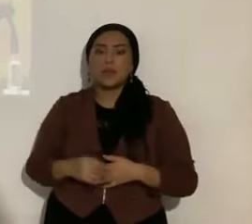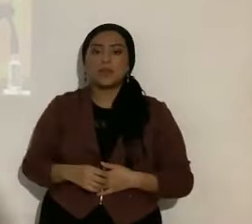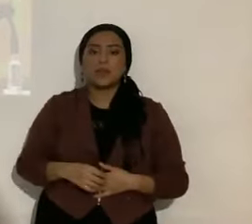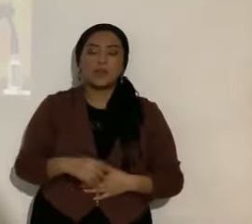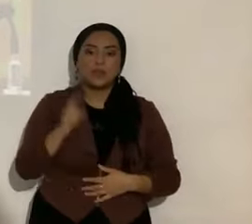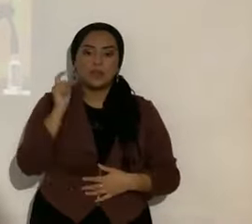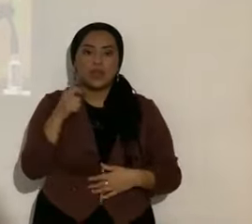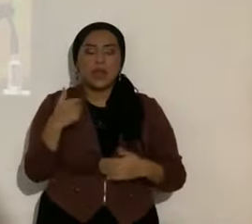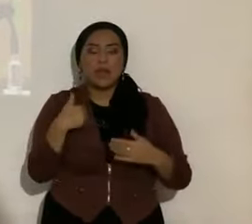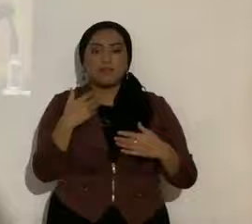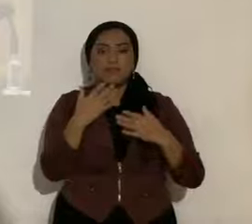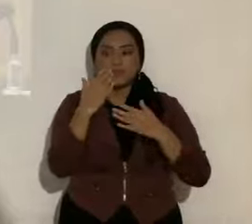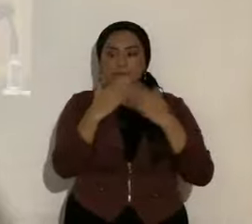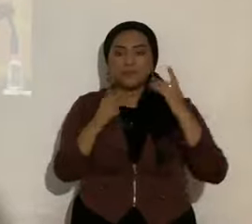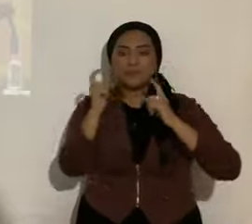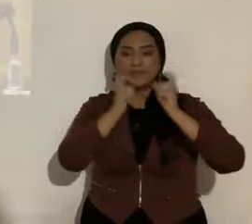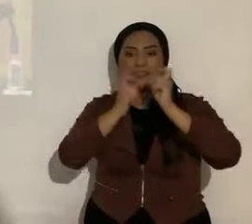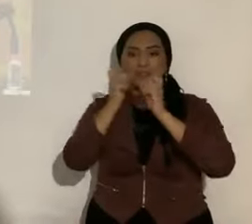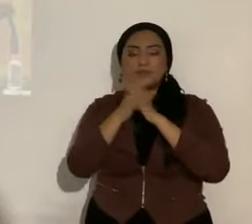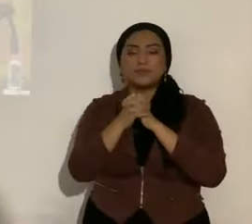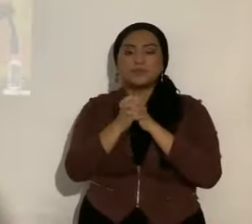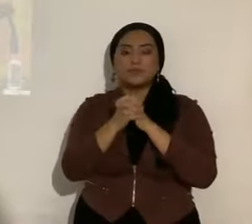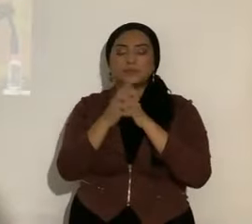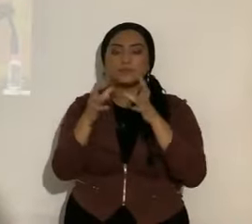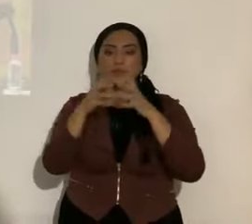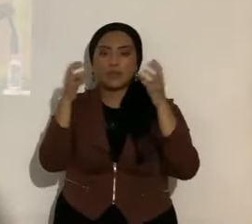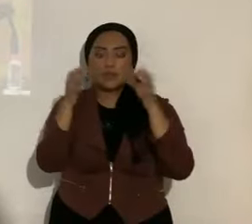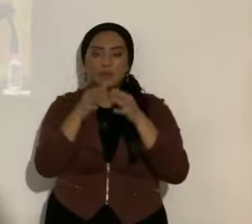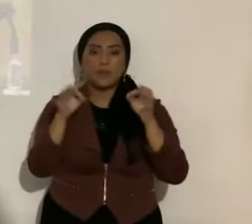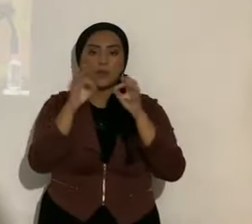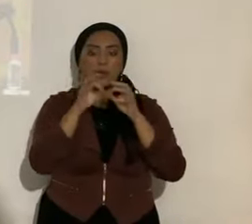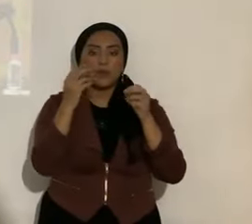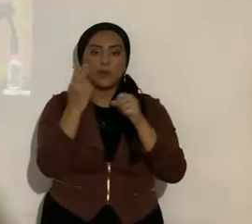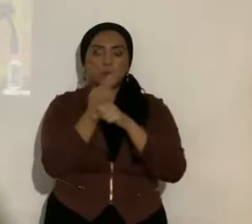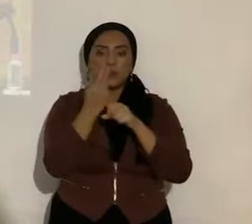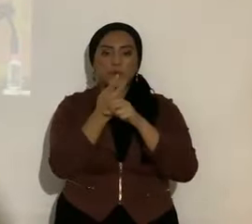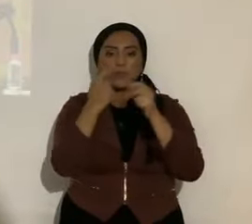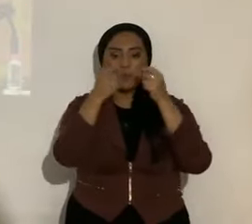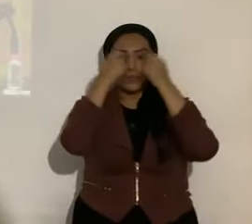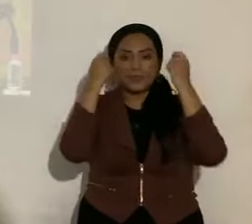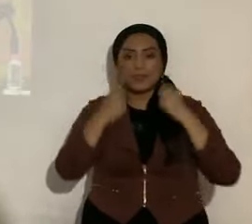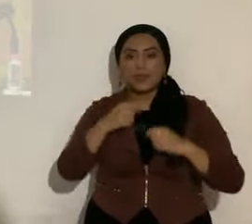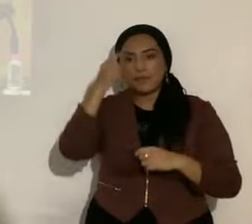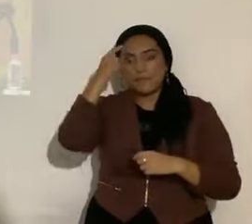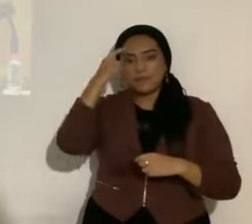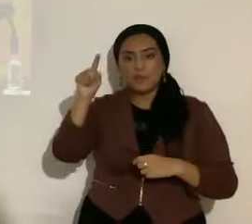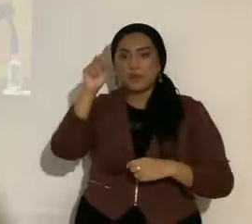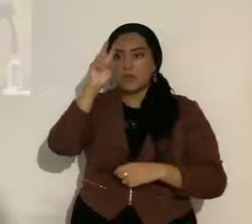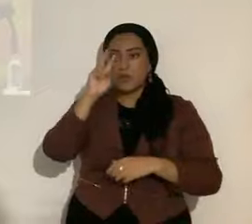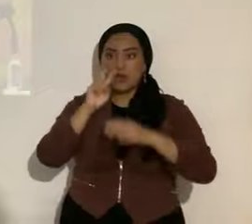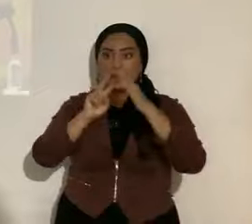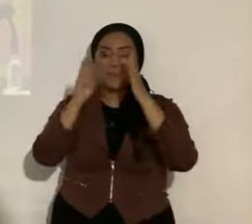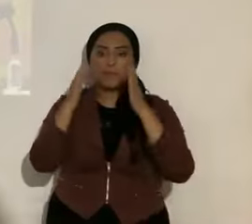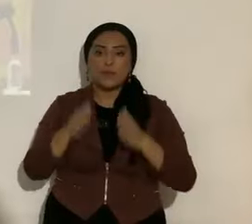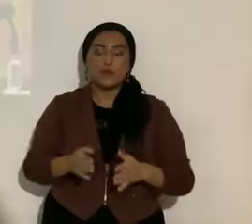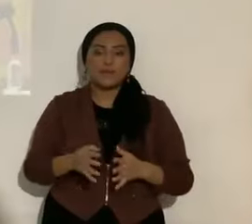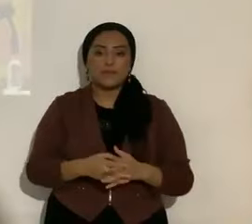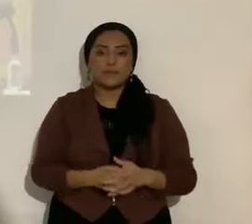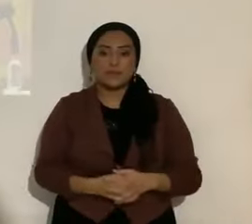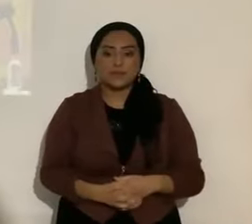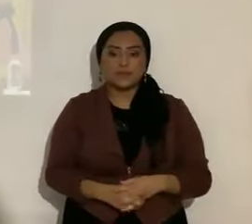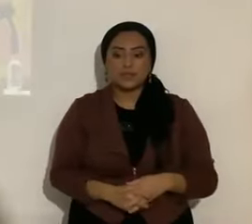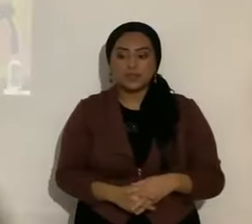tener ciertas características. 1. Es muy importante el talit para un profeta, para el que avisa,